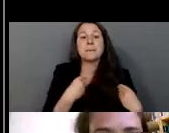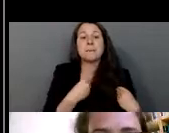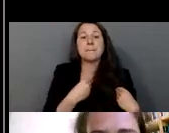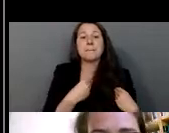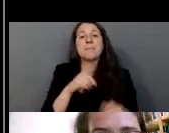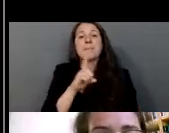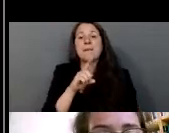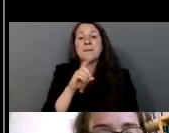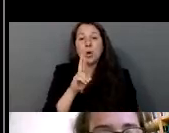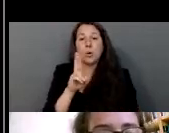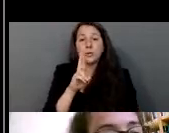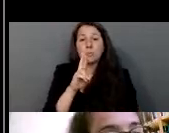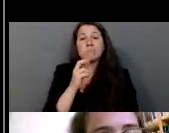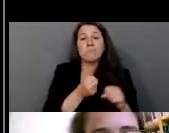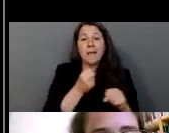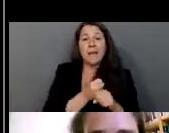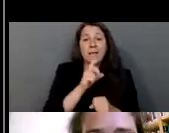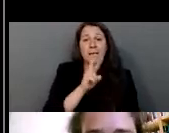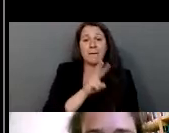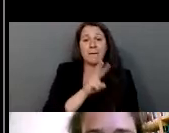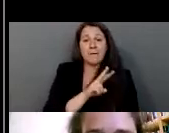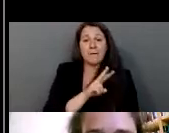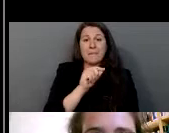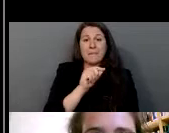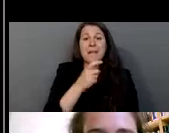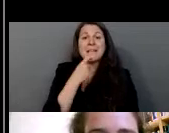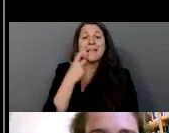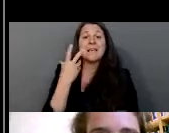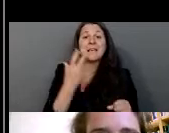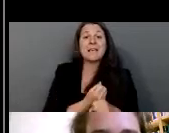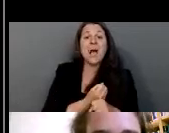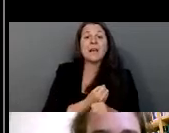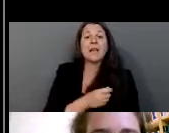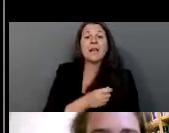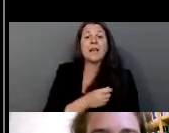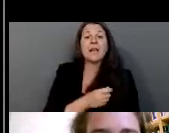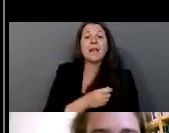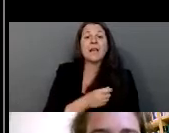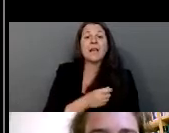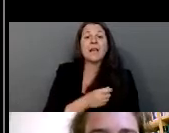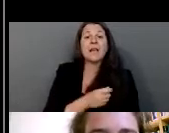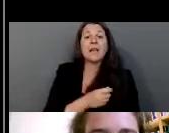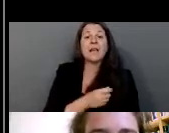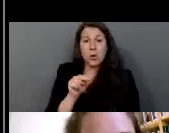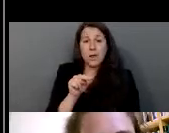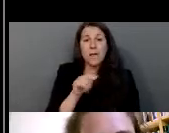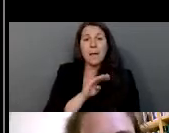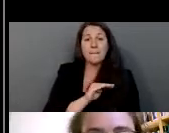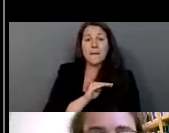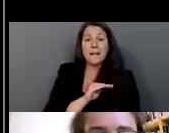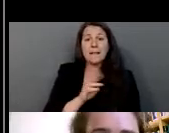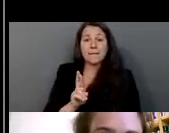en 2020. Les deux gagnants et gagnantes sont Donald Nollet et Mélanie